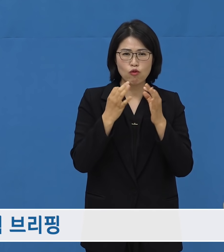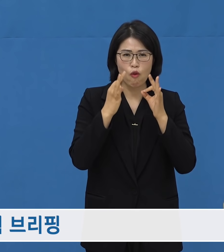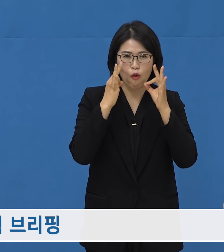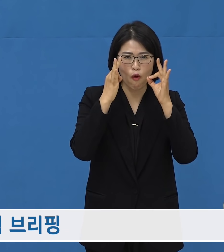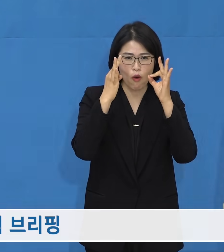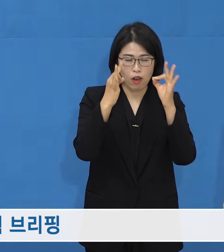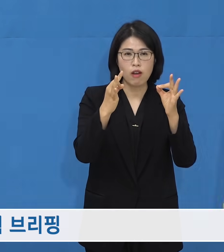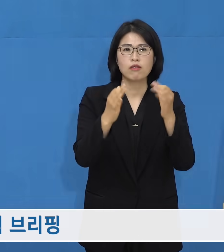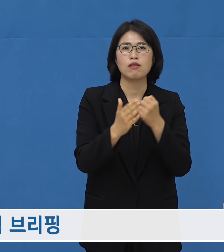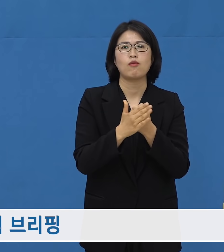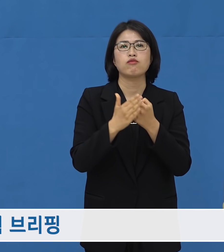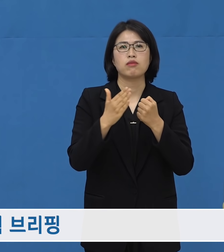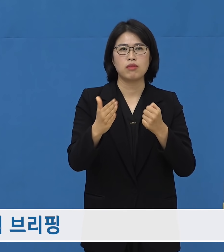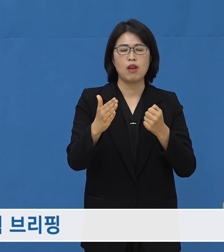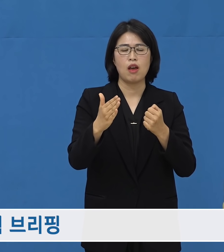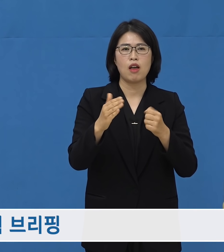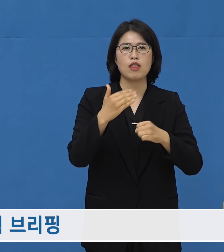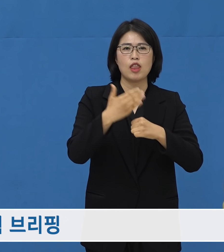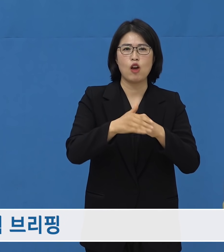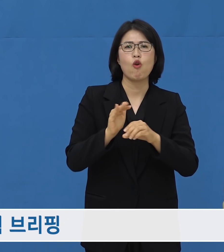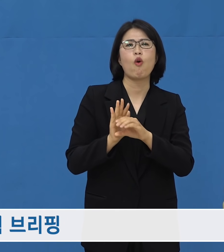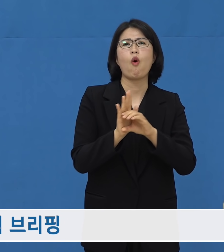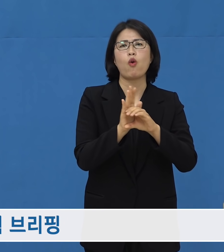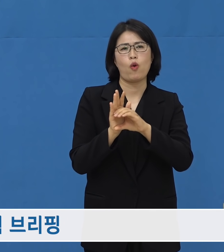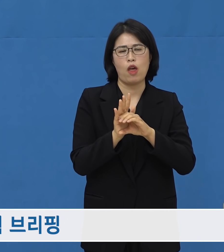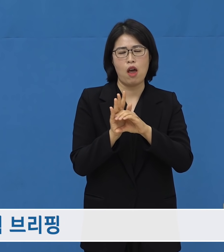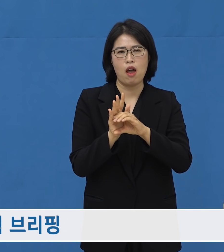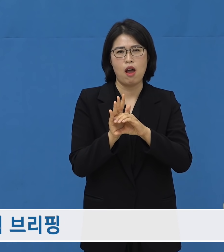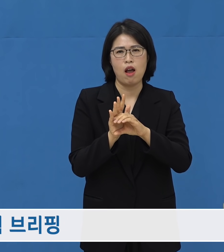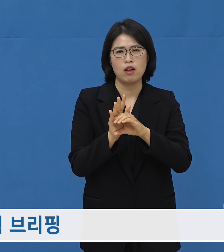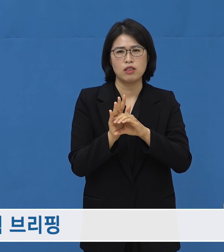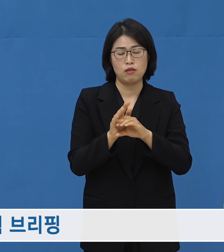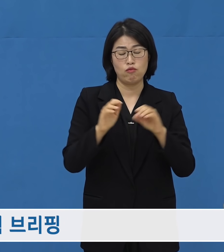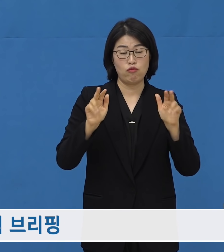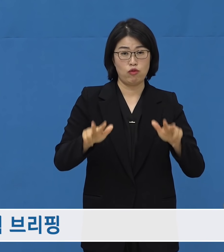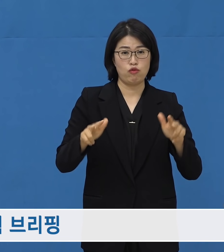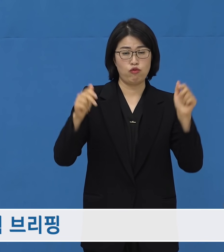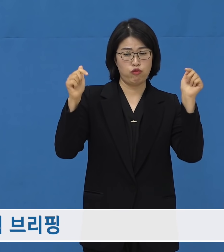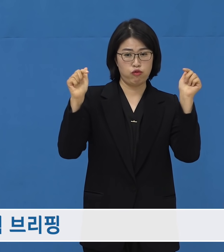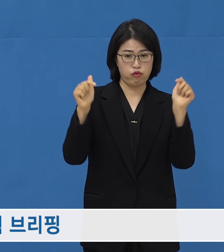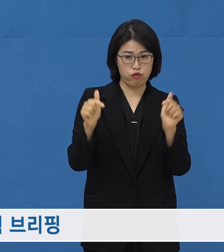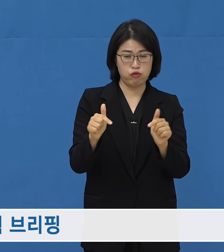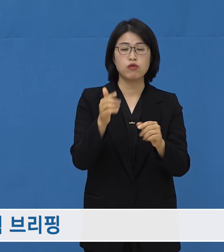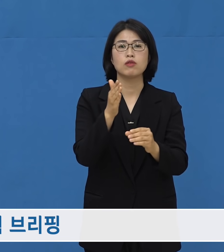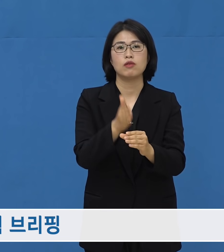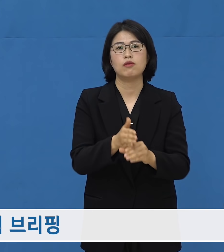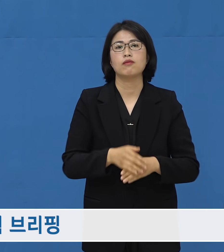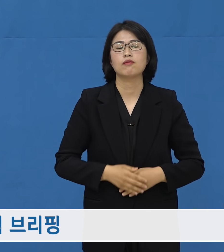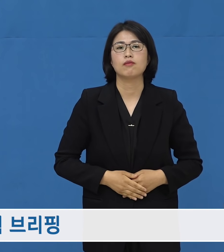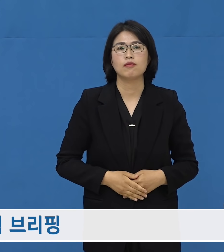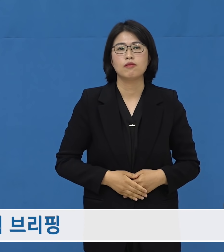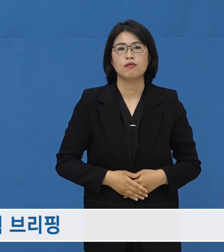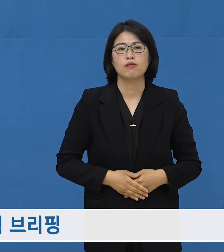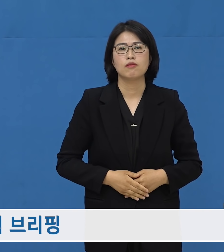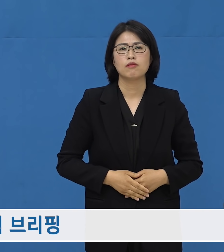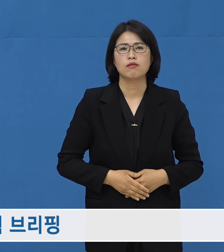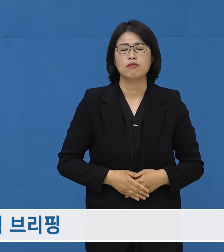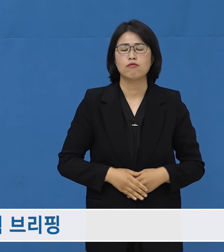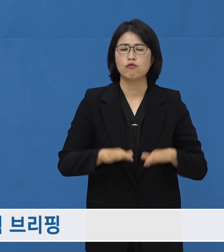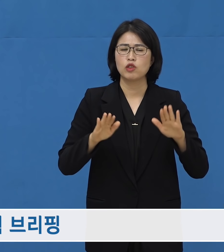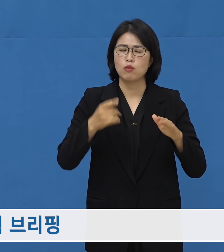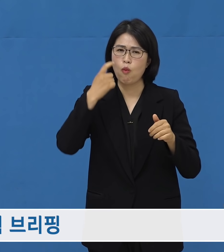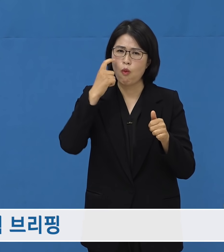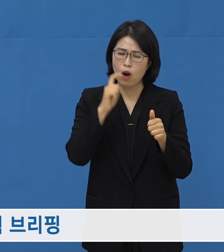노력으로 대구의 코로나 상황은 눈에 띄게 호전되고 있습니다.